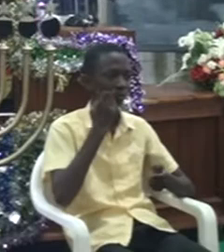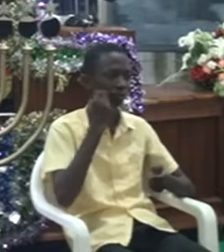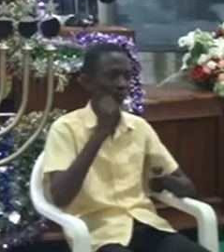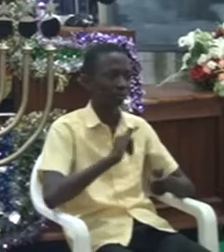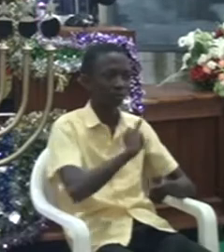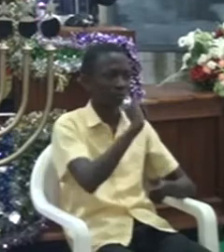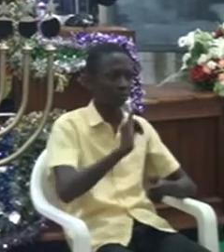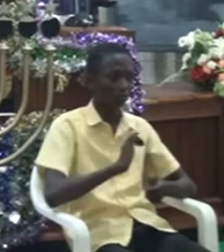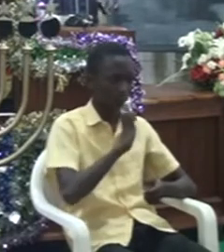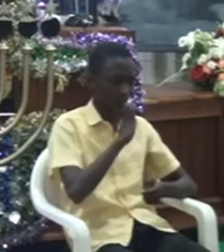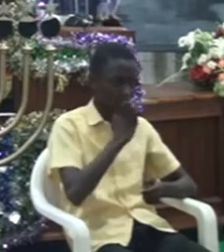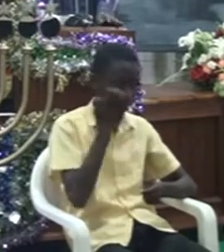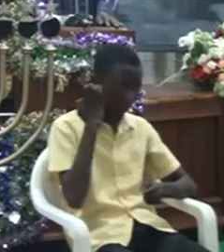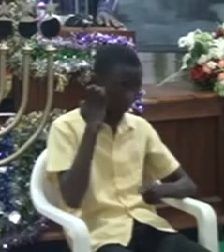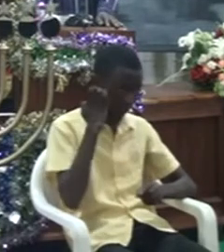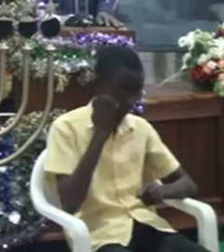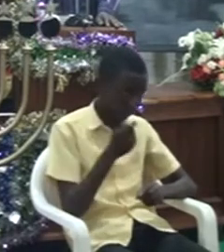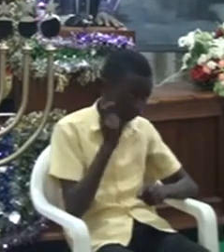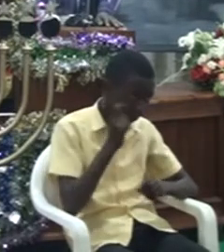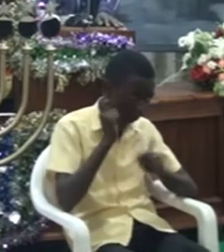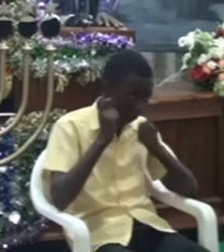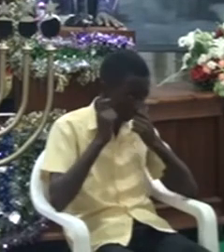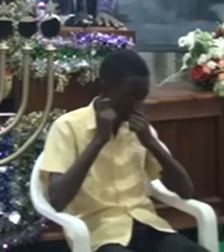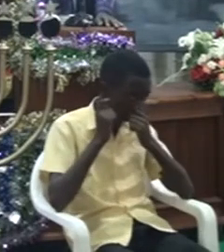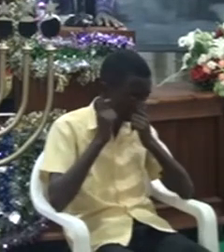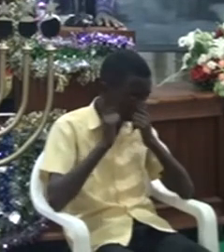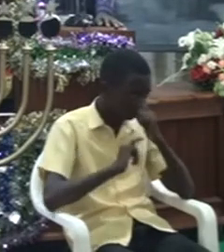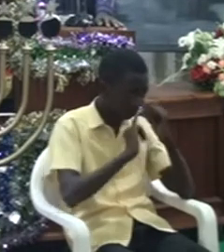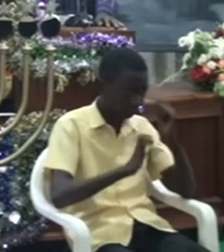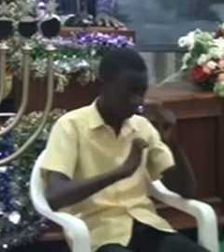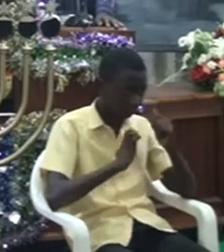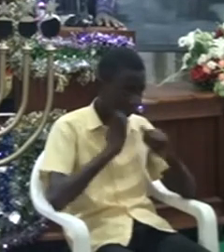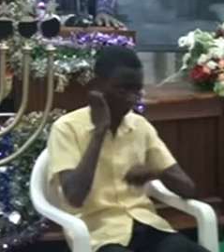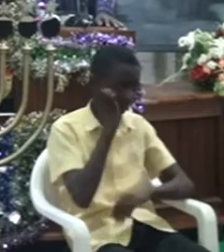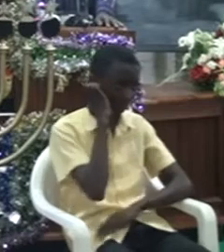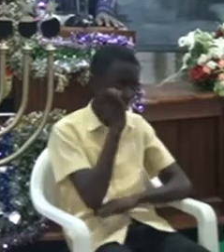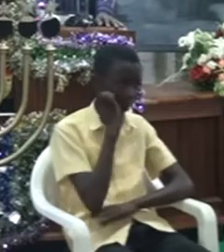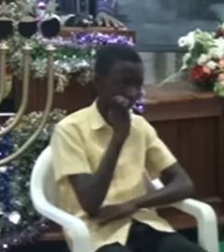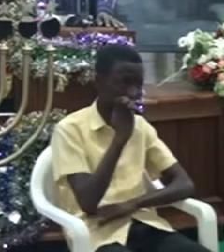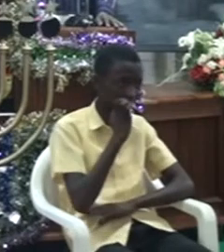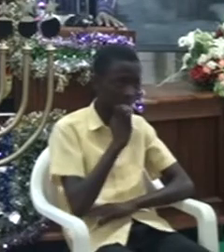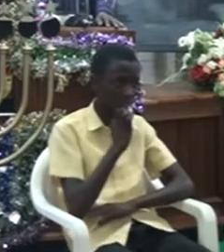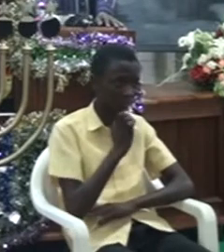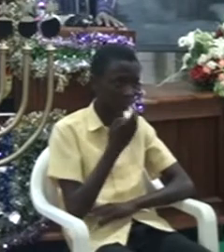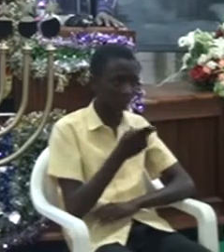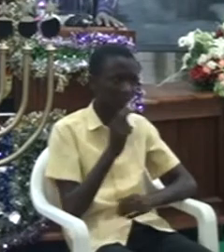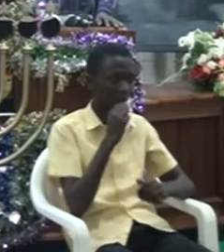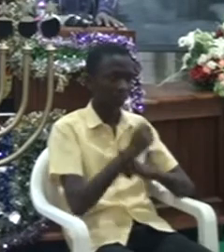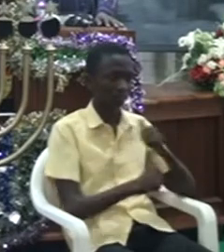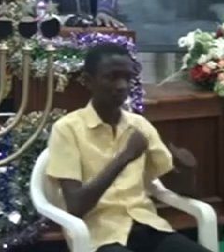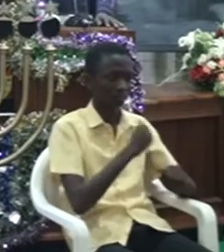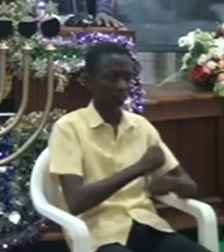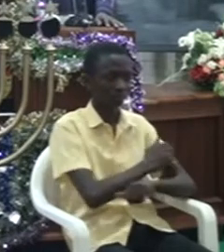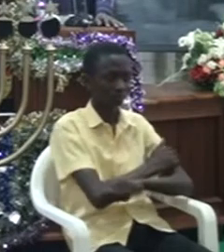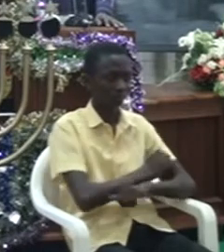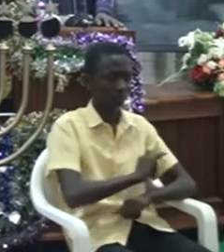siku nilifikaka huku, niliongozwa na Mungu nikahubiri pale Kigali, ilikuwa siku 15 mwezi wa 9 kwa hii mwaka 2017. Le sujet